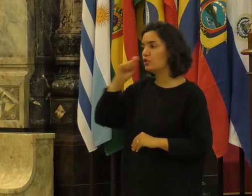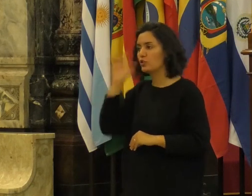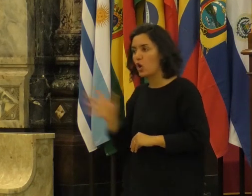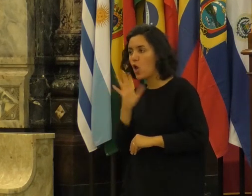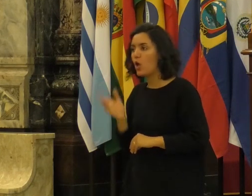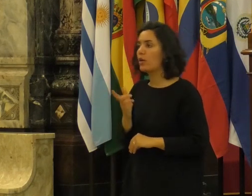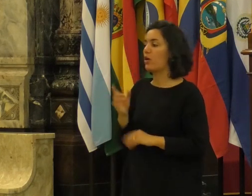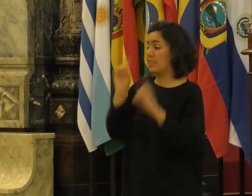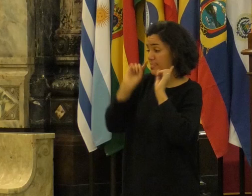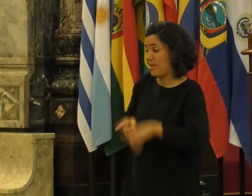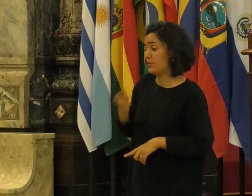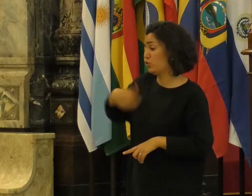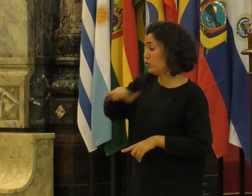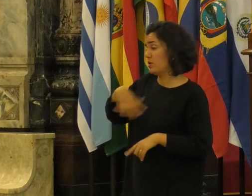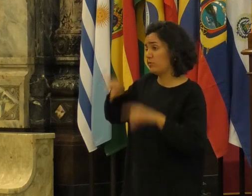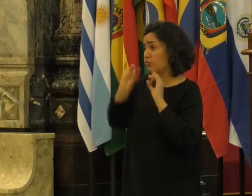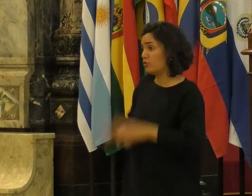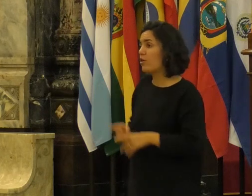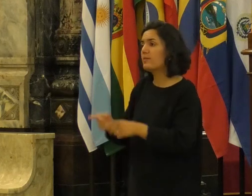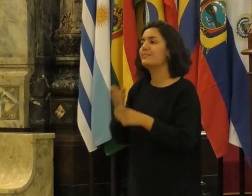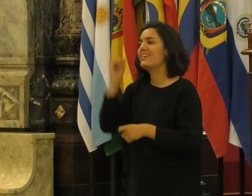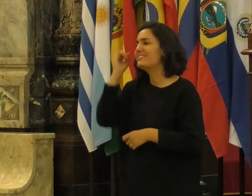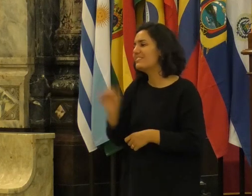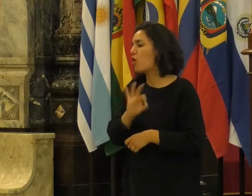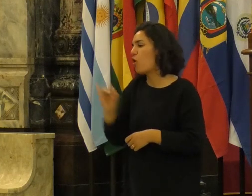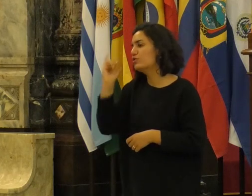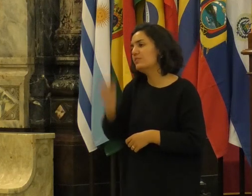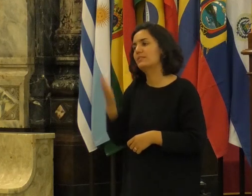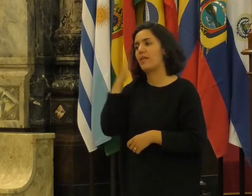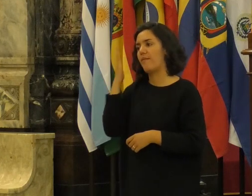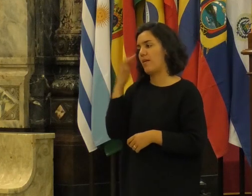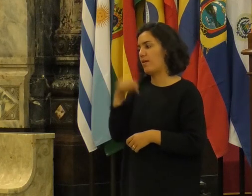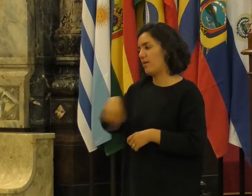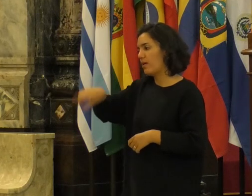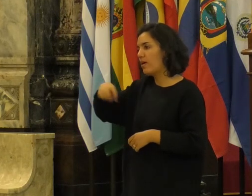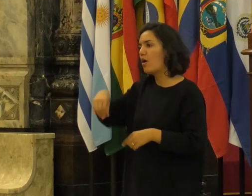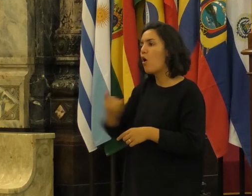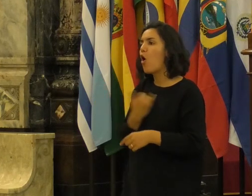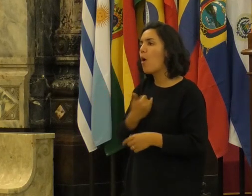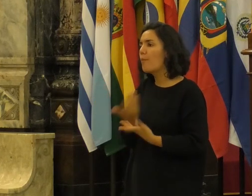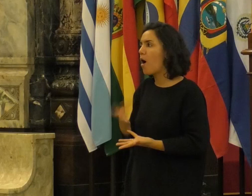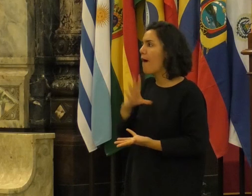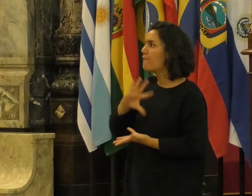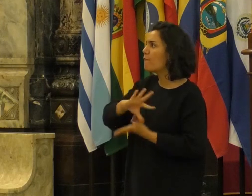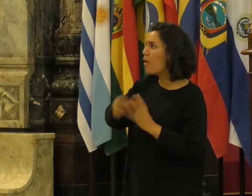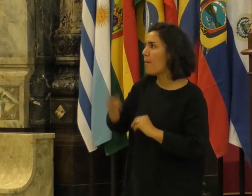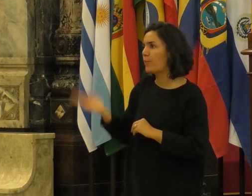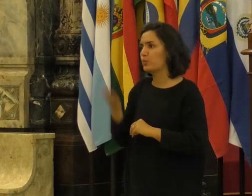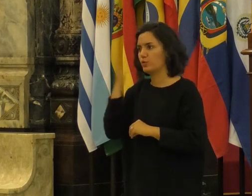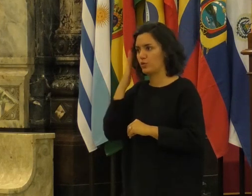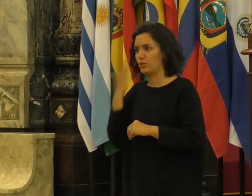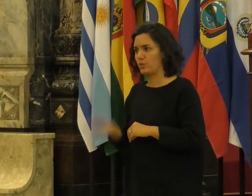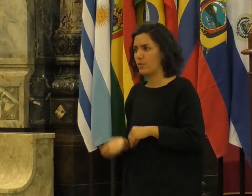sociales, y tenemos que conocerlos. ¿Cómo nos movemos nosotros en el modo de conocimiento? ¿Estamos